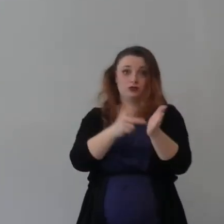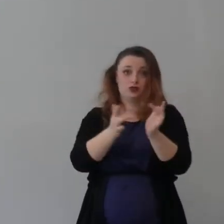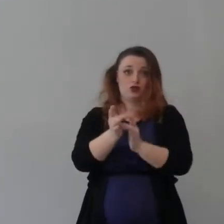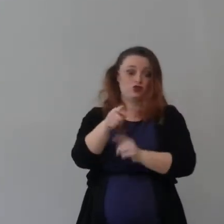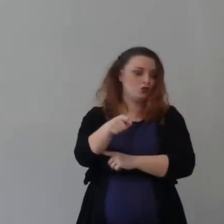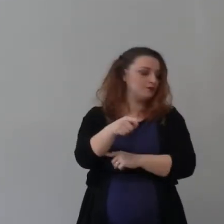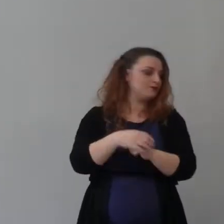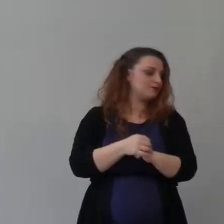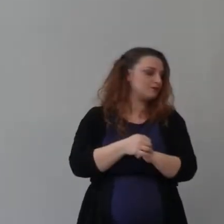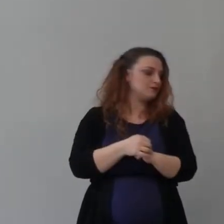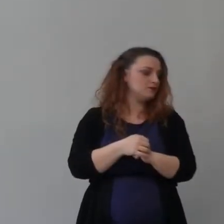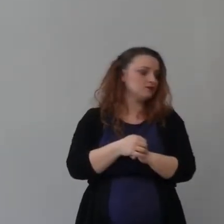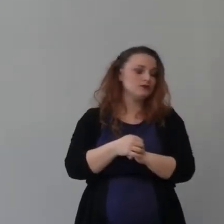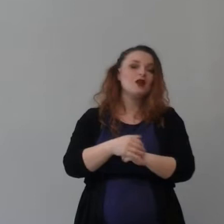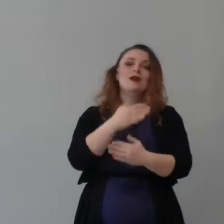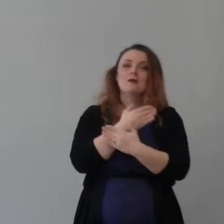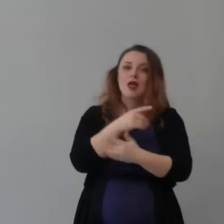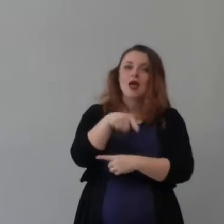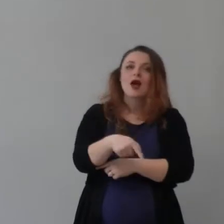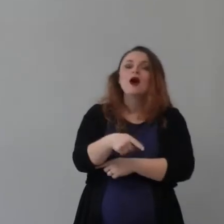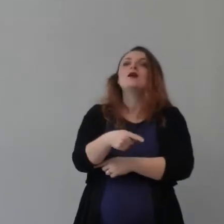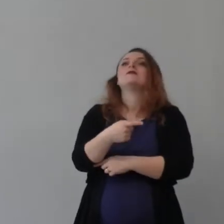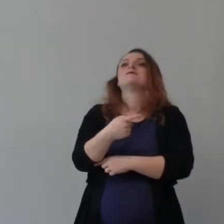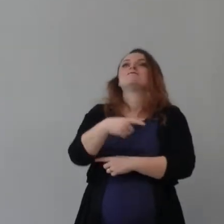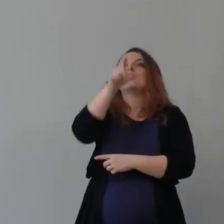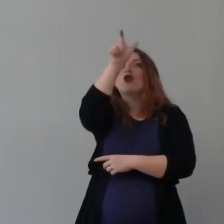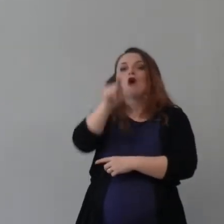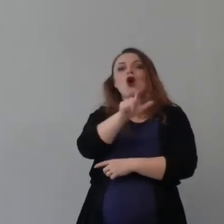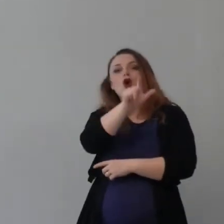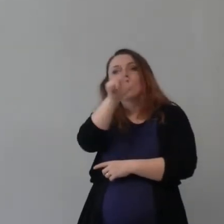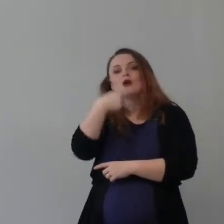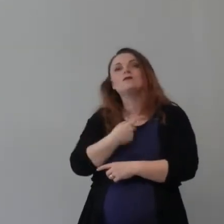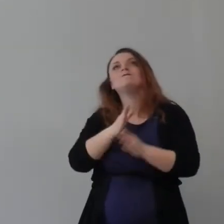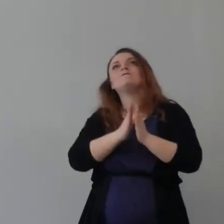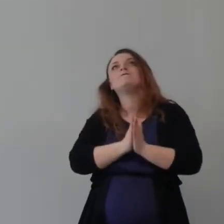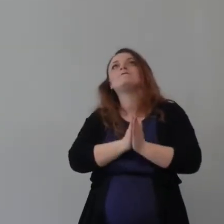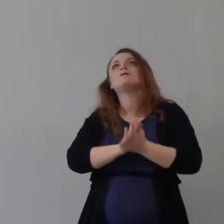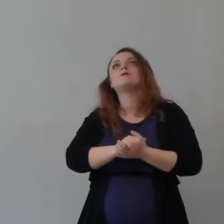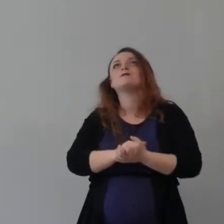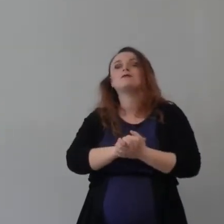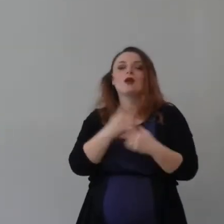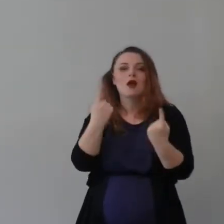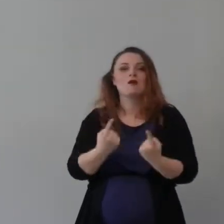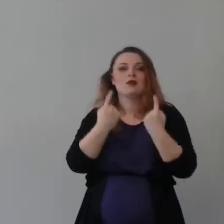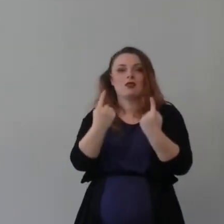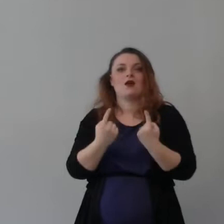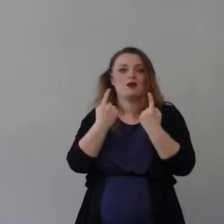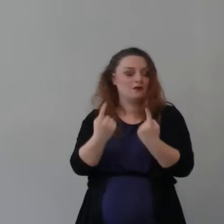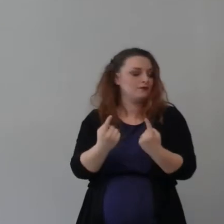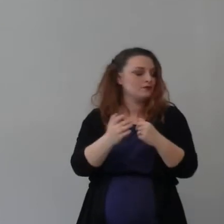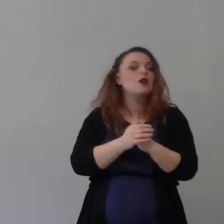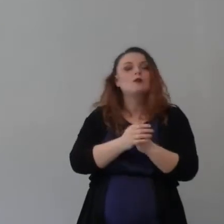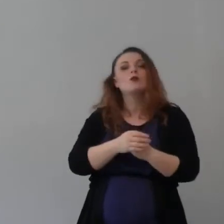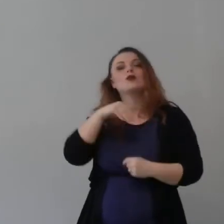persone che era rimasta sotto la croce fino alla fine, fino a che non l'avevano deposto dalla croce. Vuole farlo, è intenzionata a